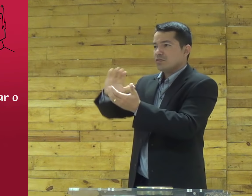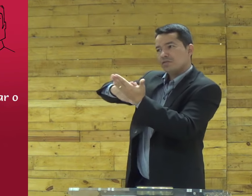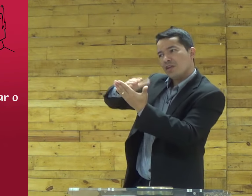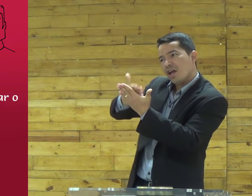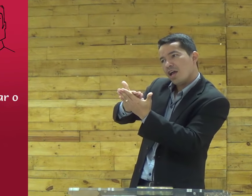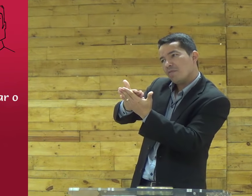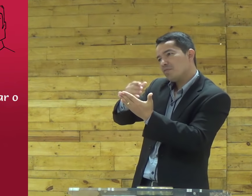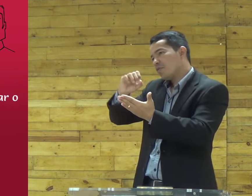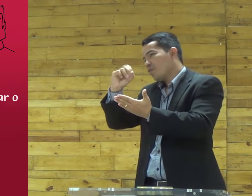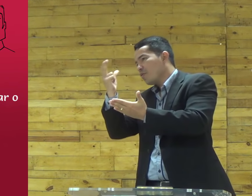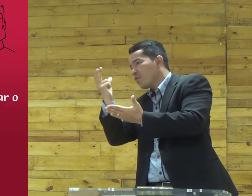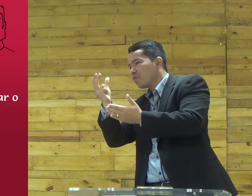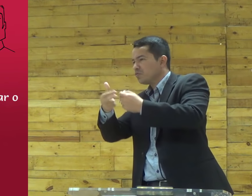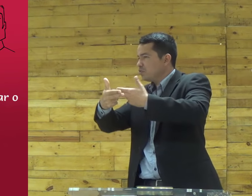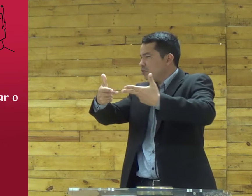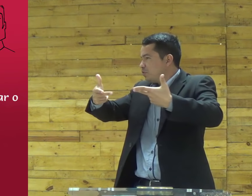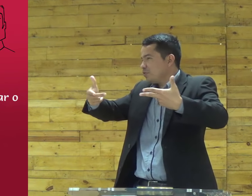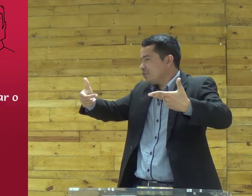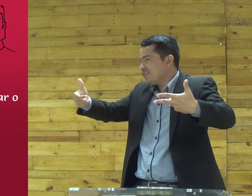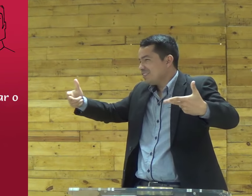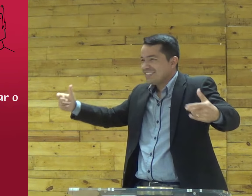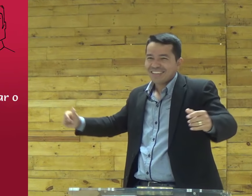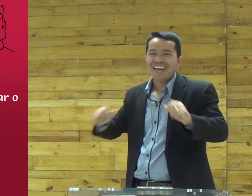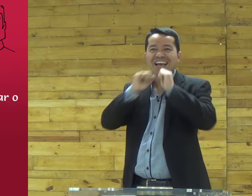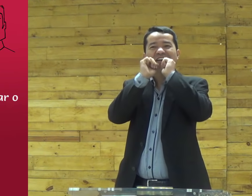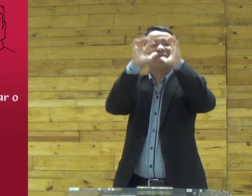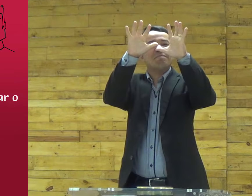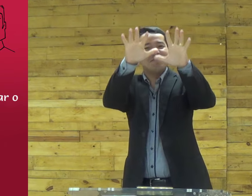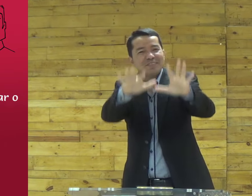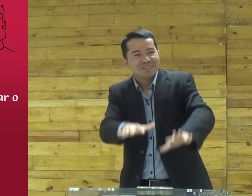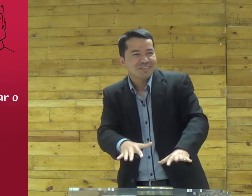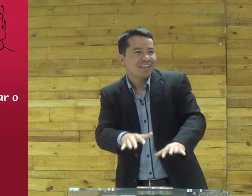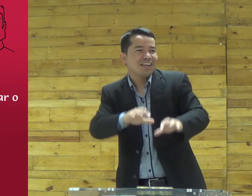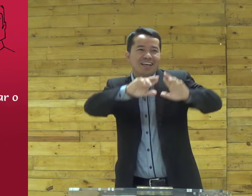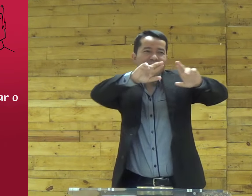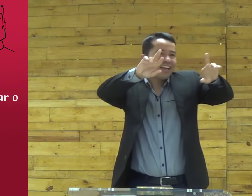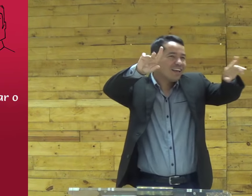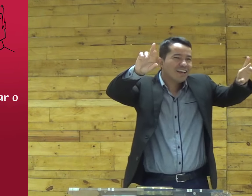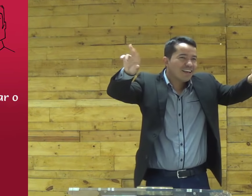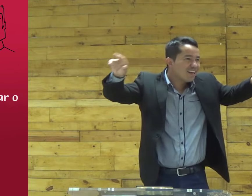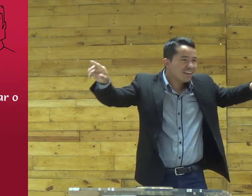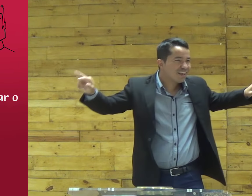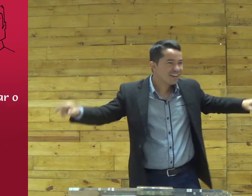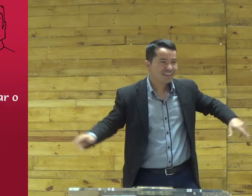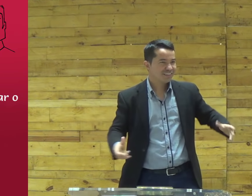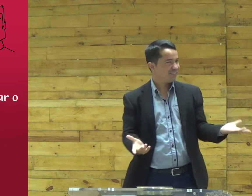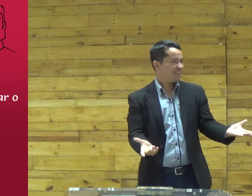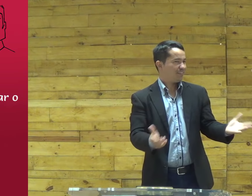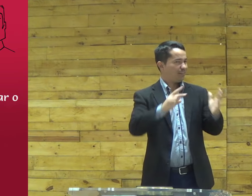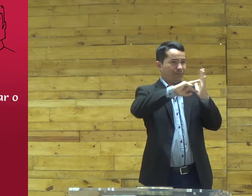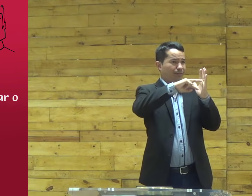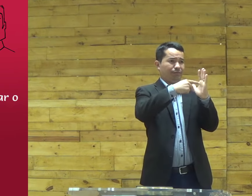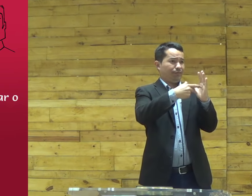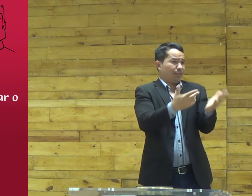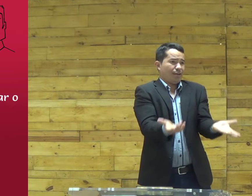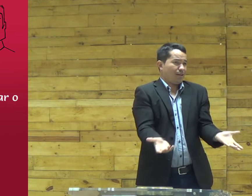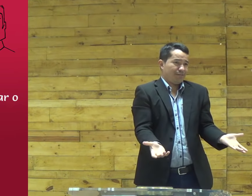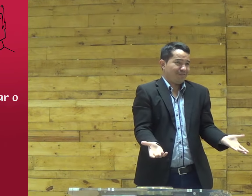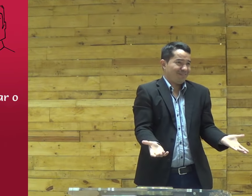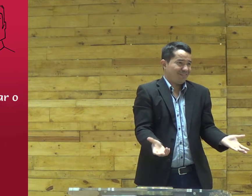caminhar junto. O in intérprete com surdo, né? Só um exemplo, bênção pode ser muitas coisas, tem vários